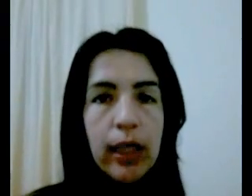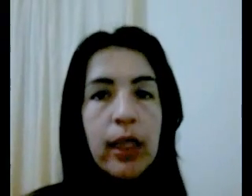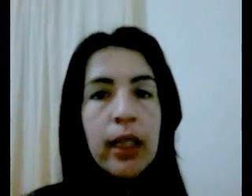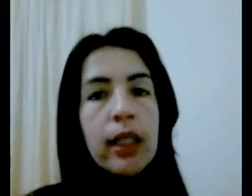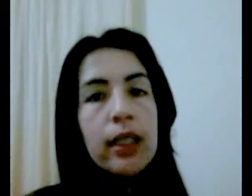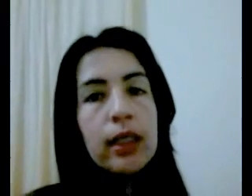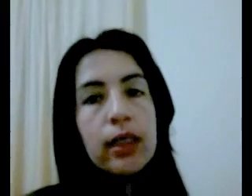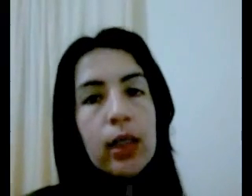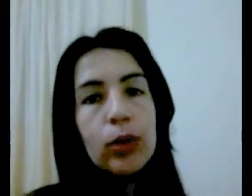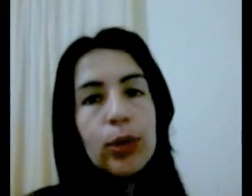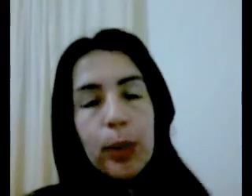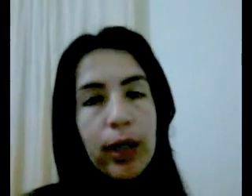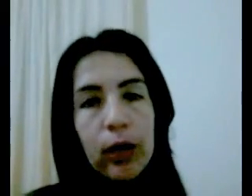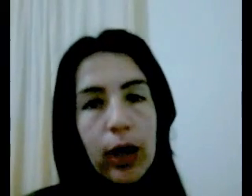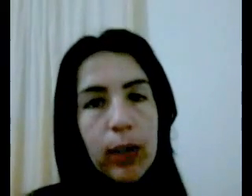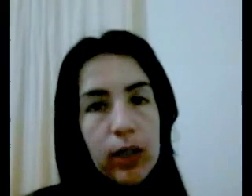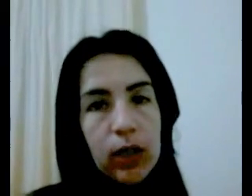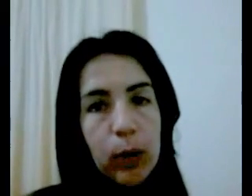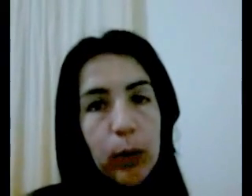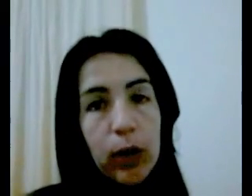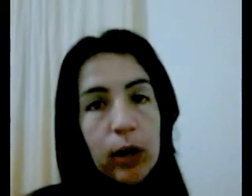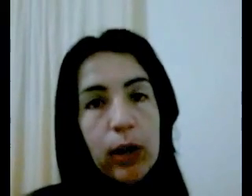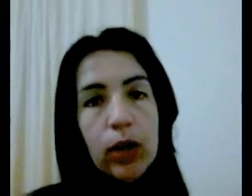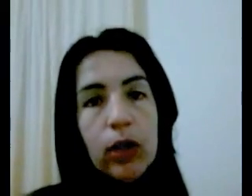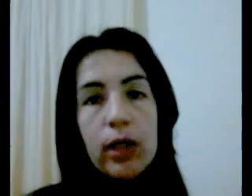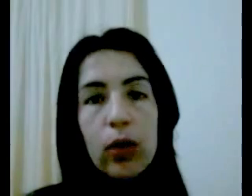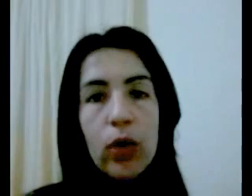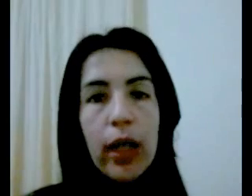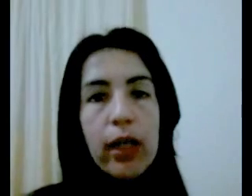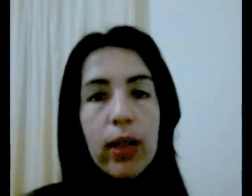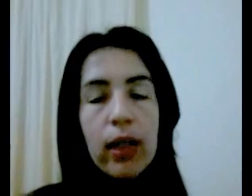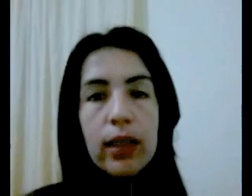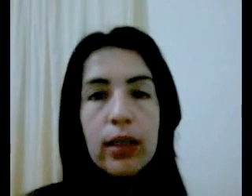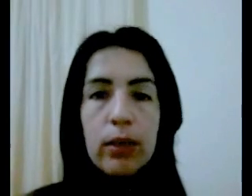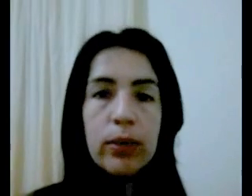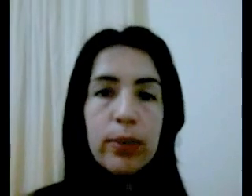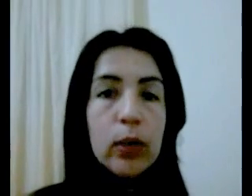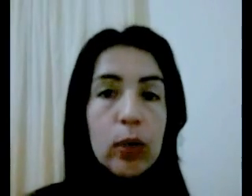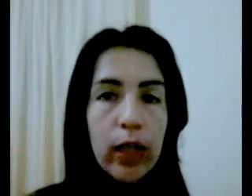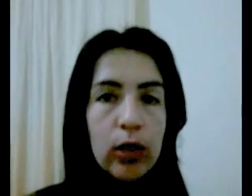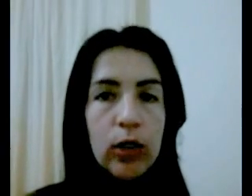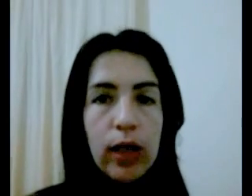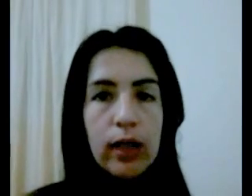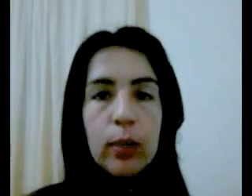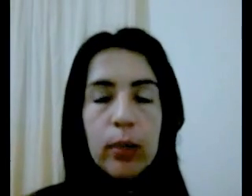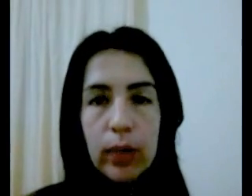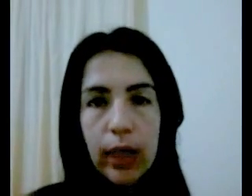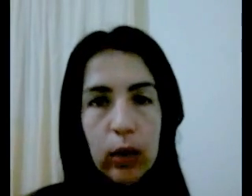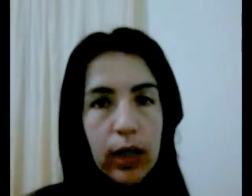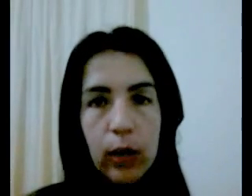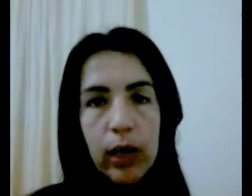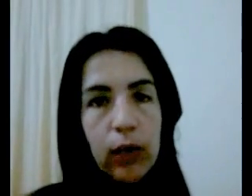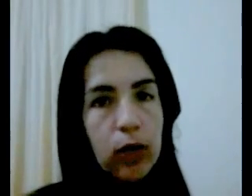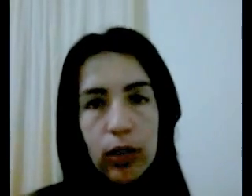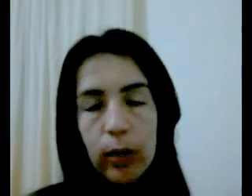né? Então, meu marido não quer mais fazer o espermograma, então toda vez que eu vou lá, ele fala que não vai continuar, né, o tratamento, vai continuar